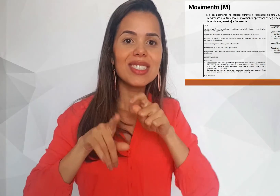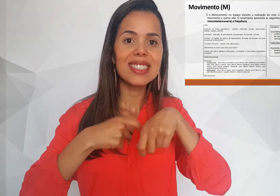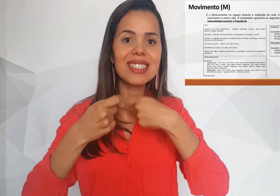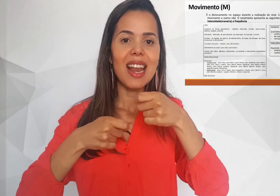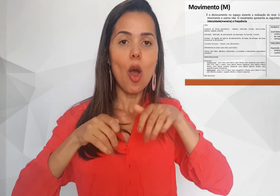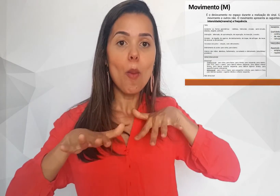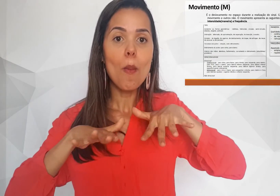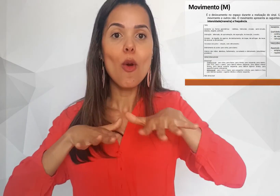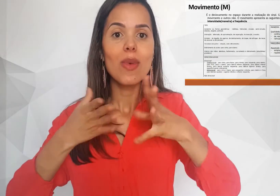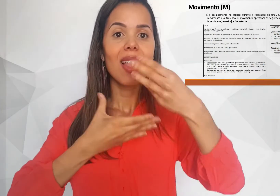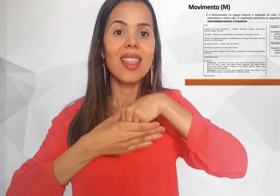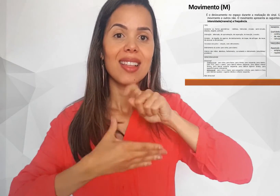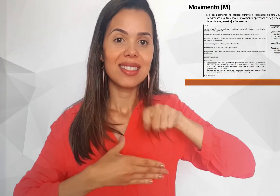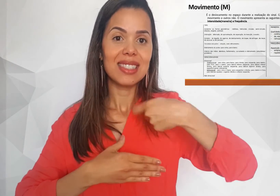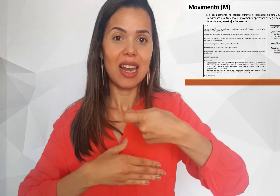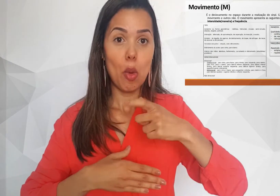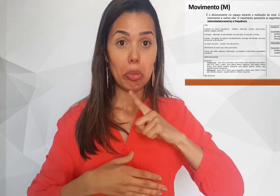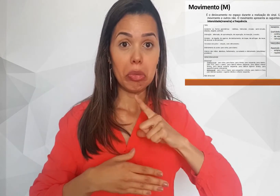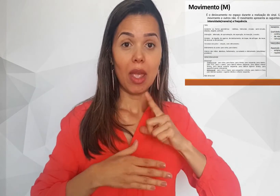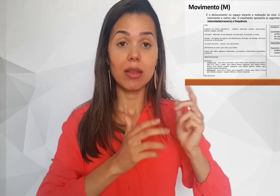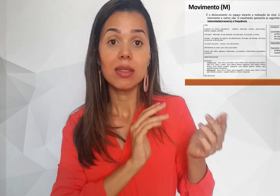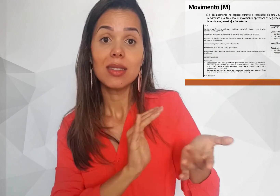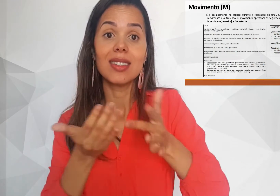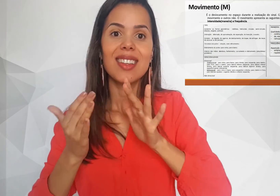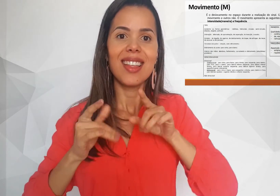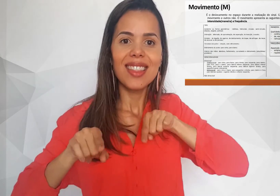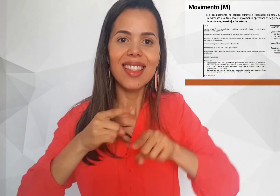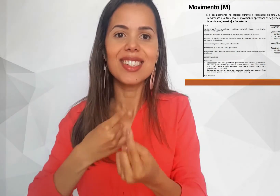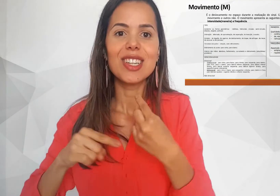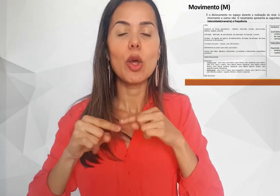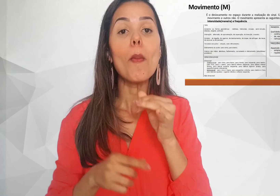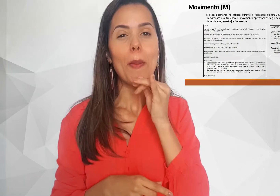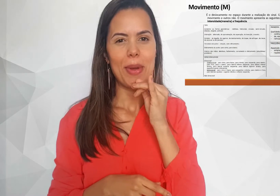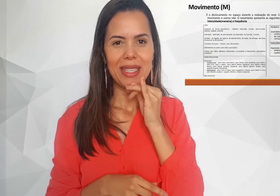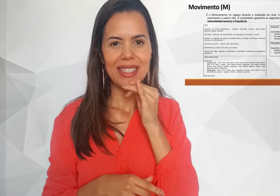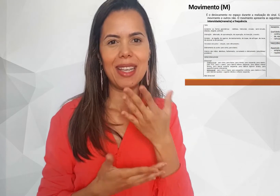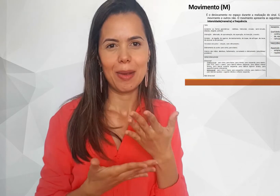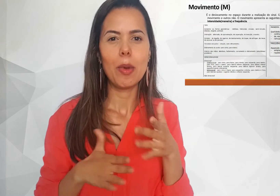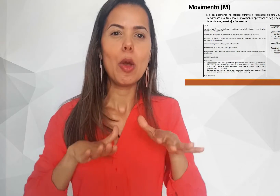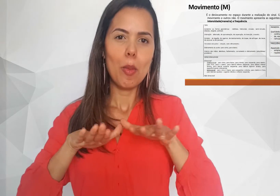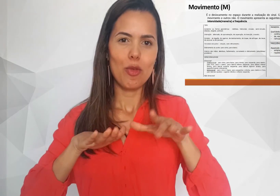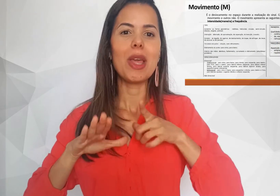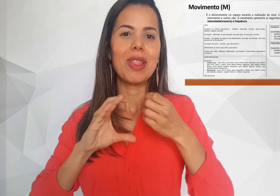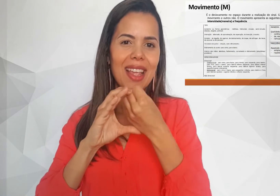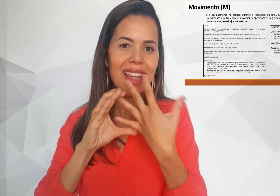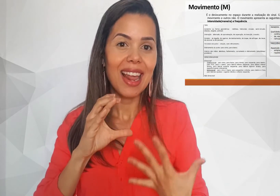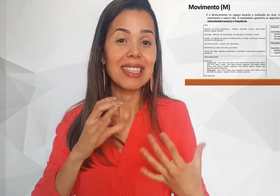determinado sinal realiza no momento da sua articulação, tá? E o movimento, ele é descrito, né, a partir de